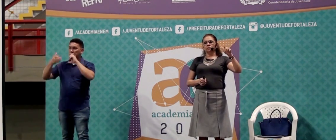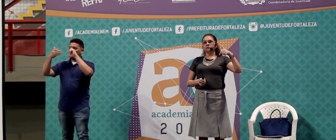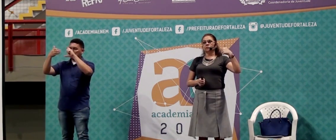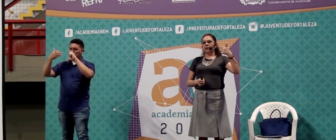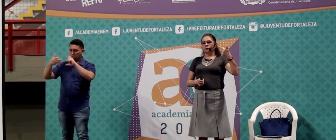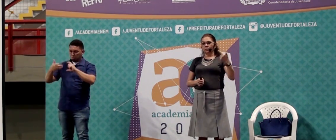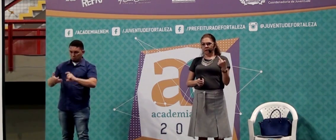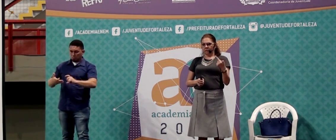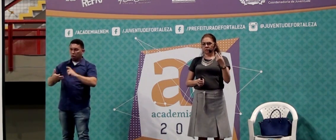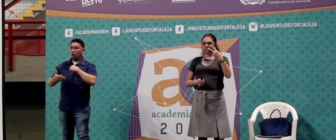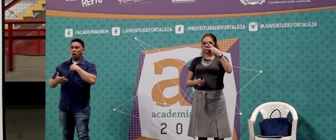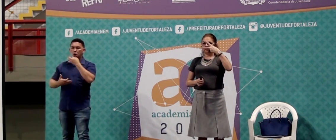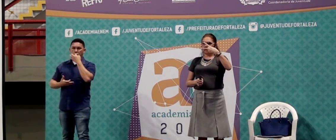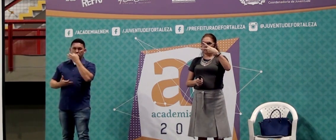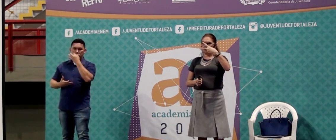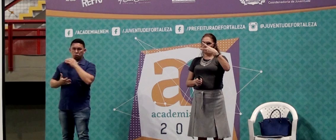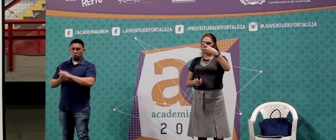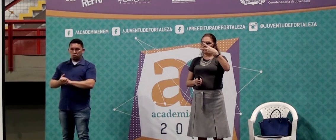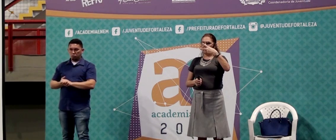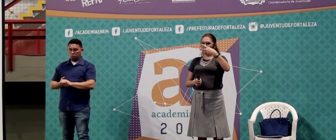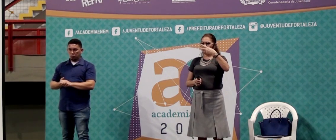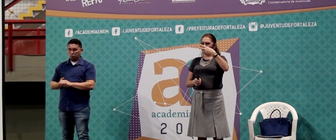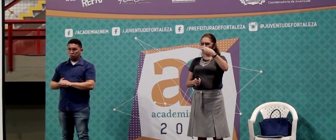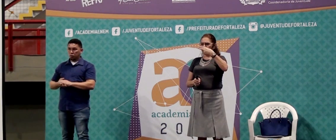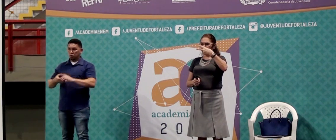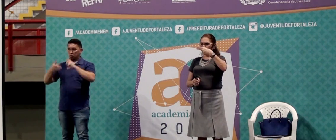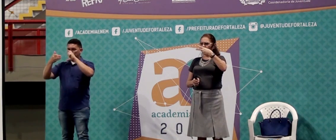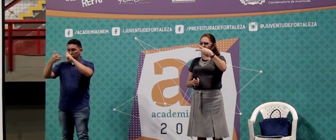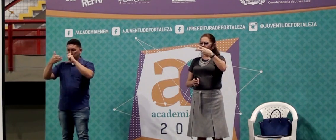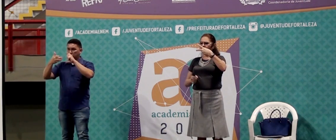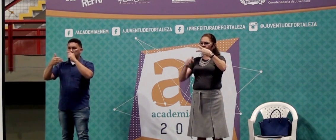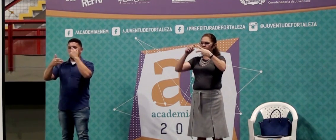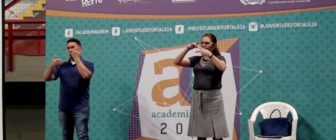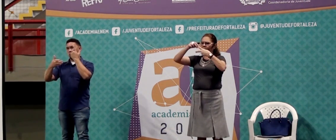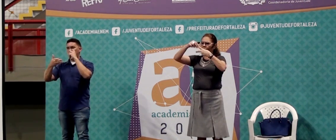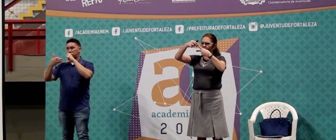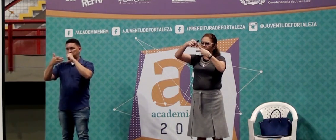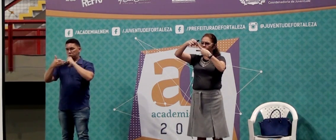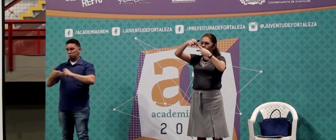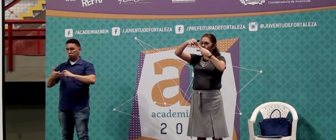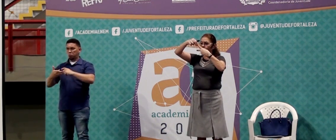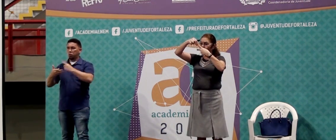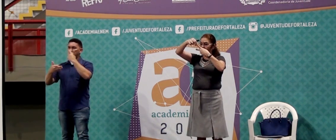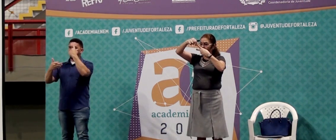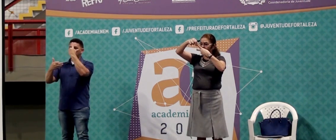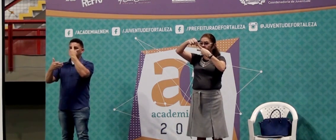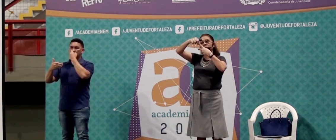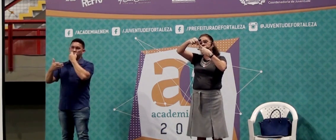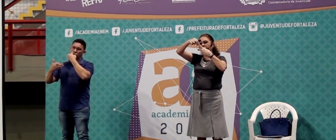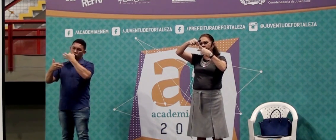parágrafo eu uso um argumento. Se eu usei 2 parágrafos para o desenvolvimento, eu uso um argumento